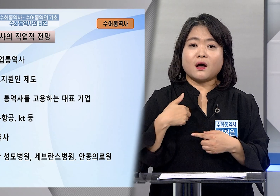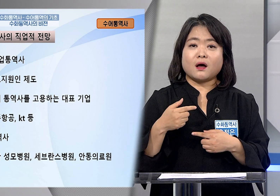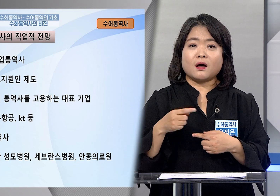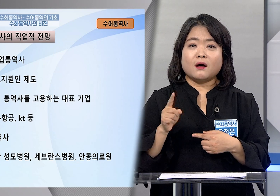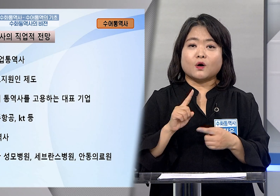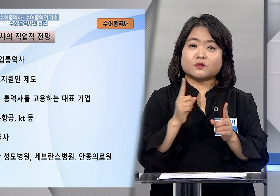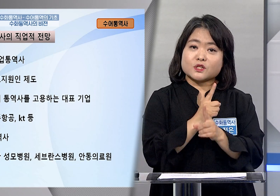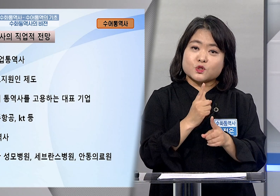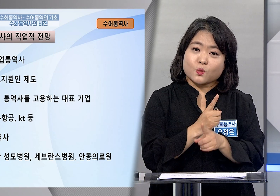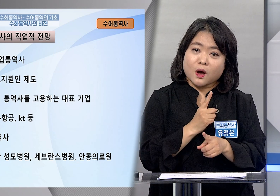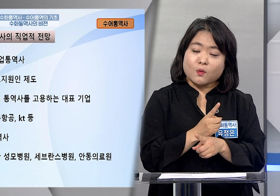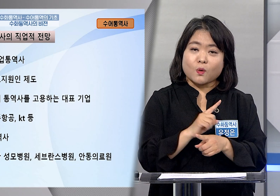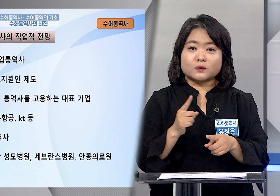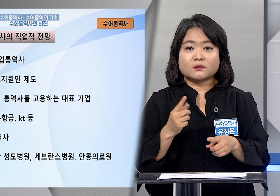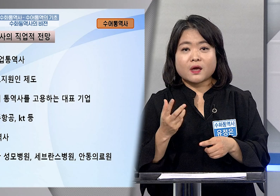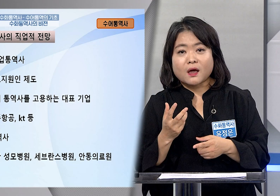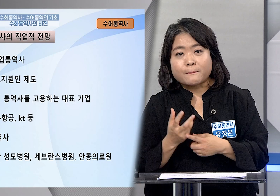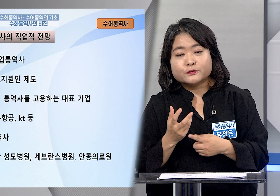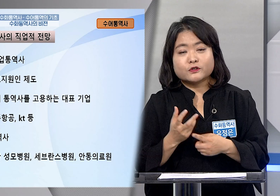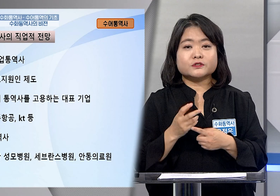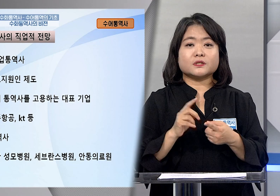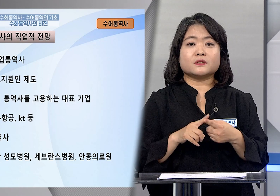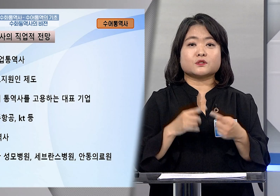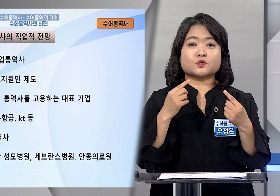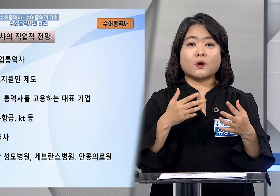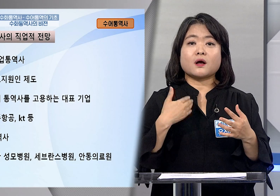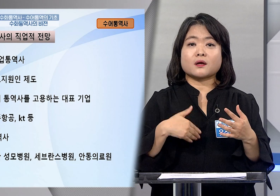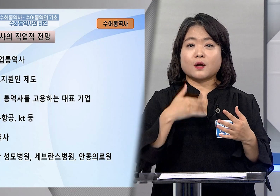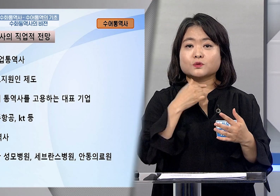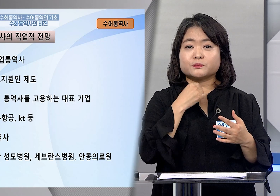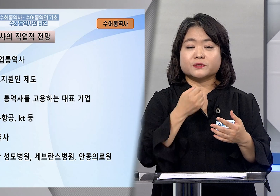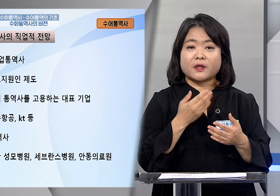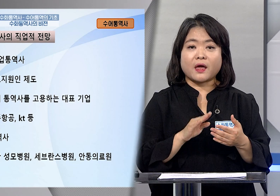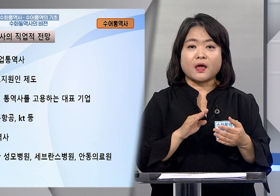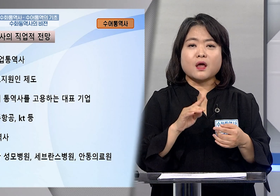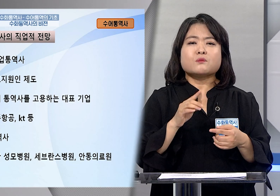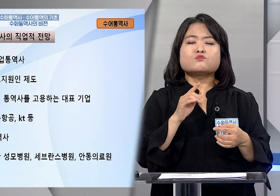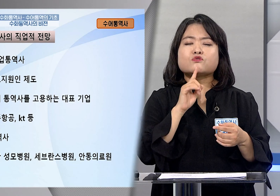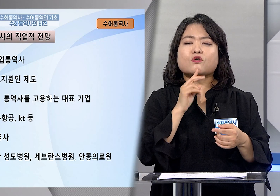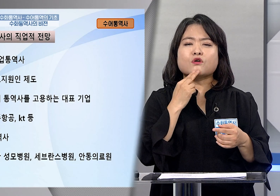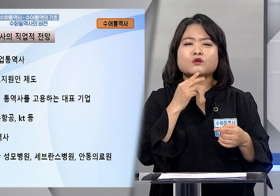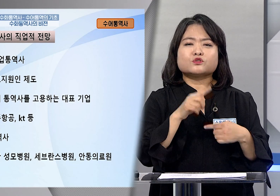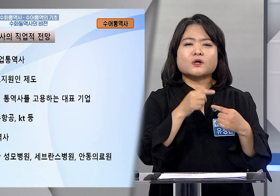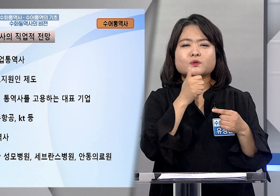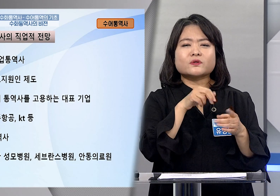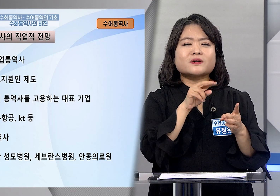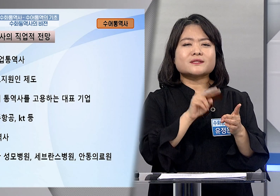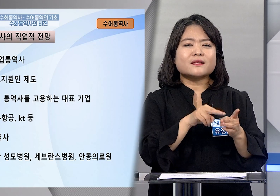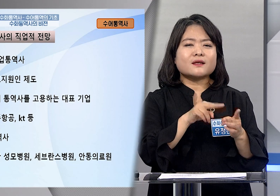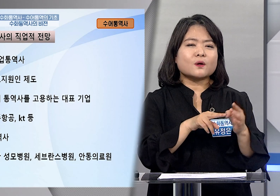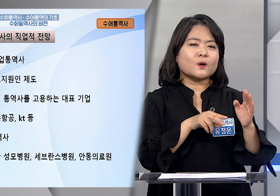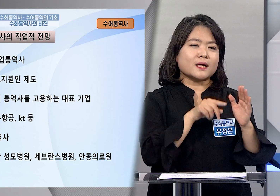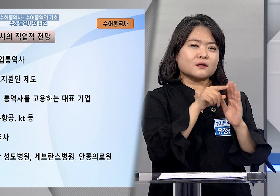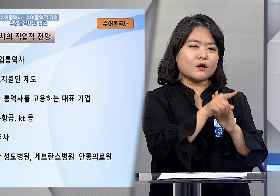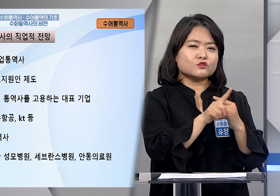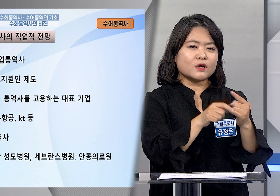내가 어떻게 치료하고 어떻게 아픈 건지에 대해서 정확하게 알고 싶은데, 물론 수화통역센터로 가서